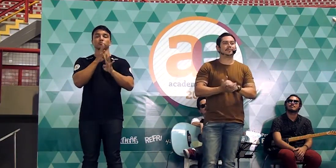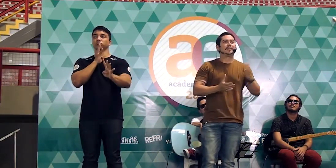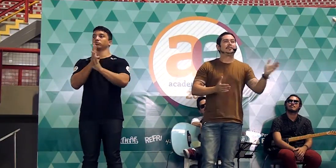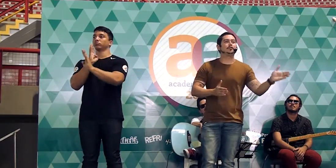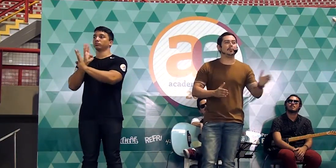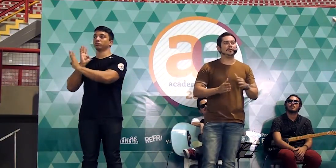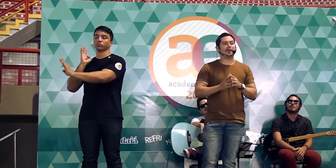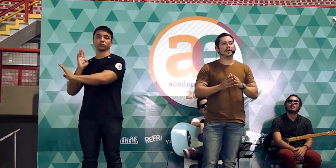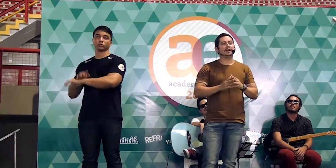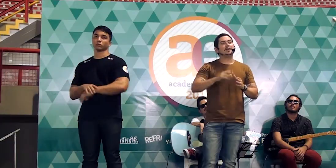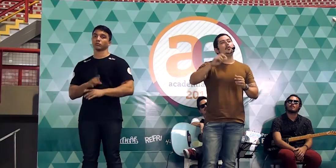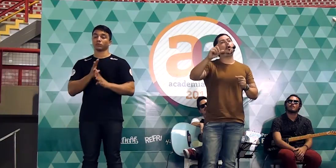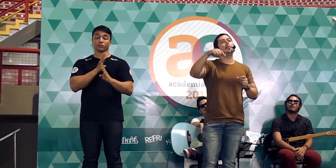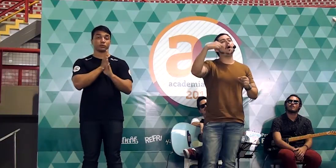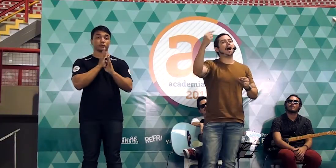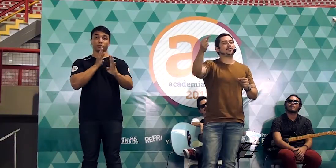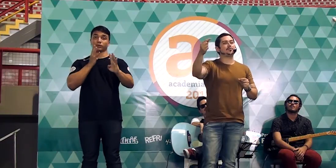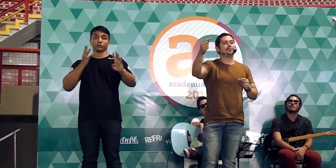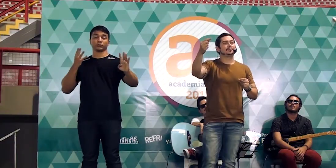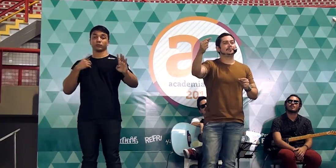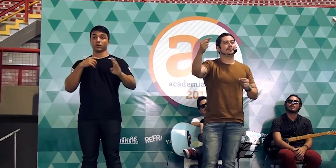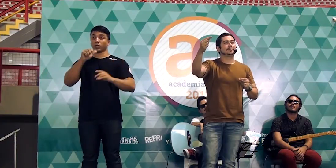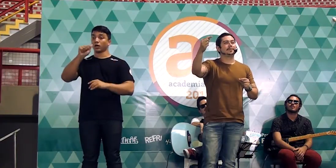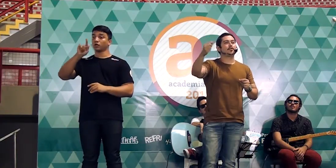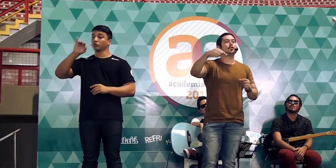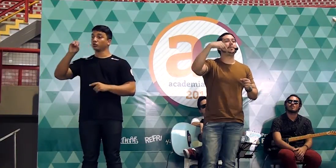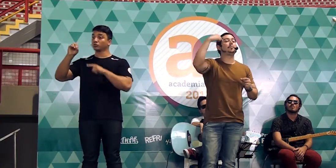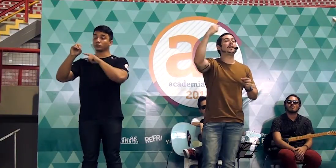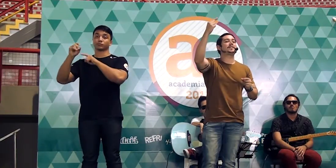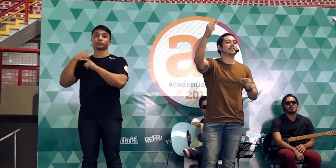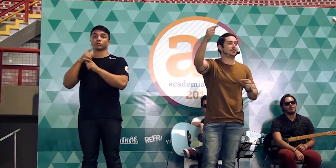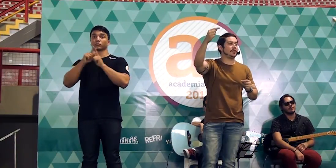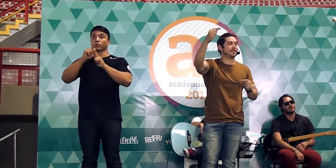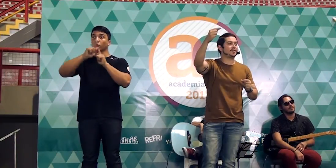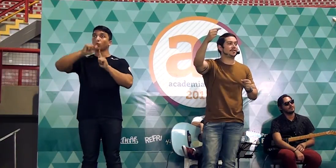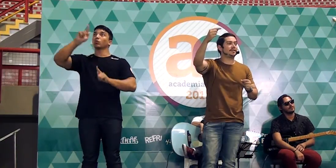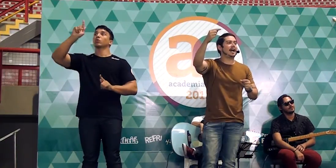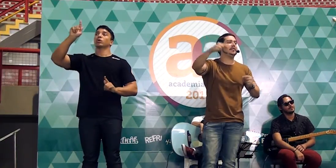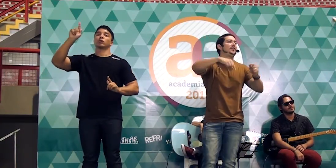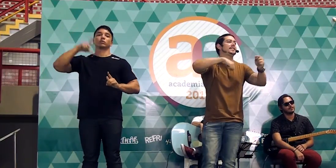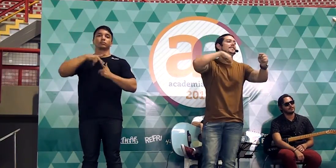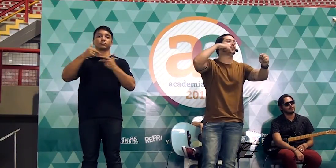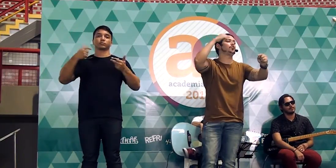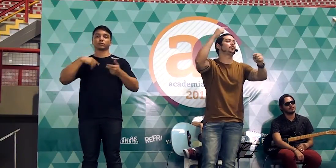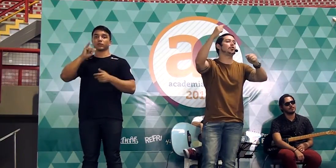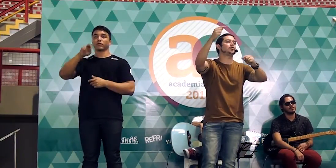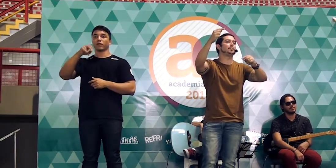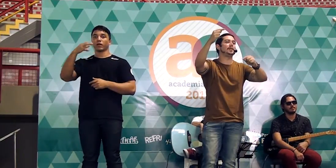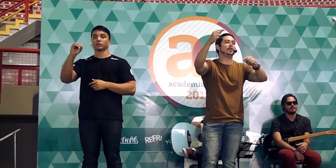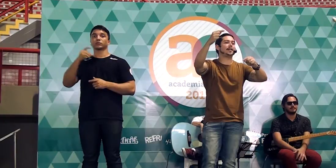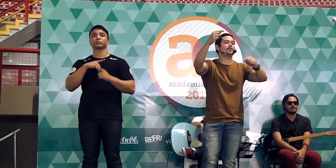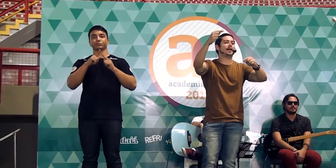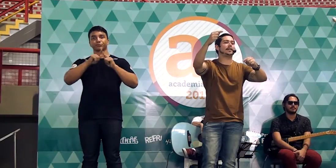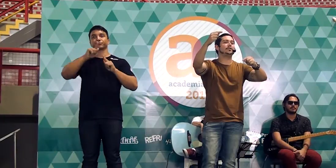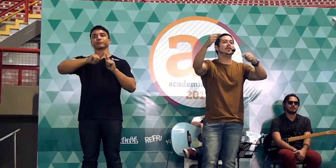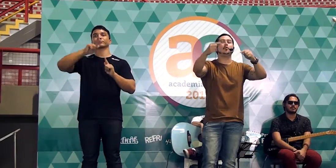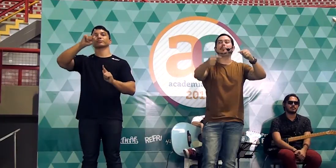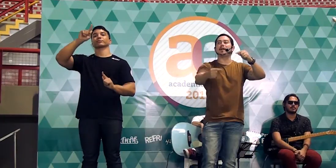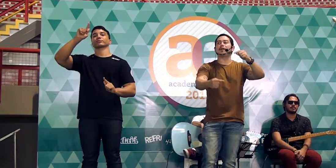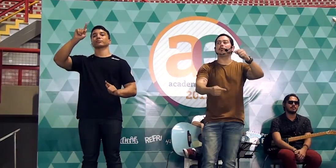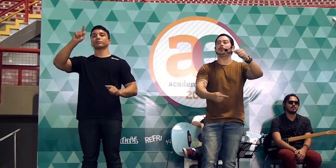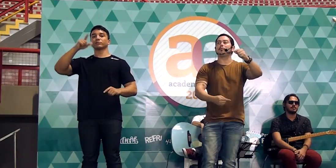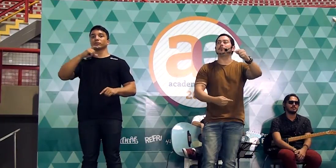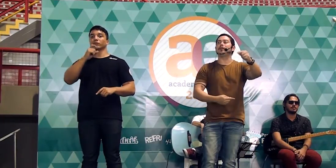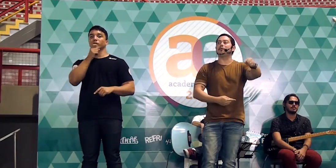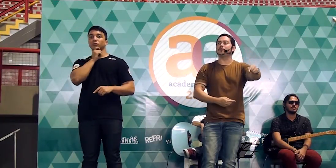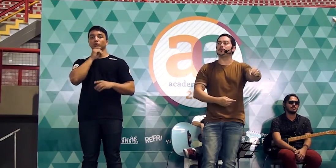Tome fila. Como o ágil subiu o preço das coisas, A inflação continuou subindo. Resultado, o